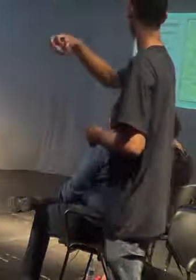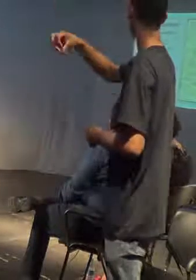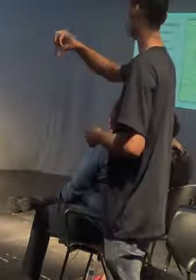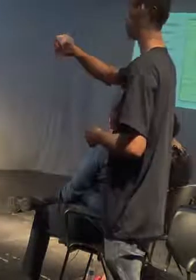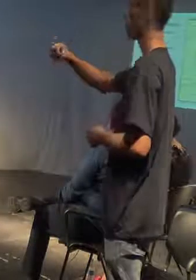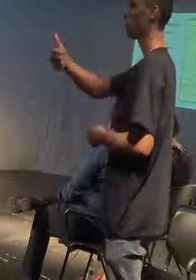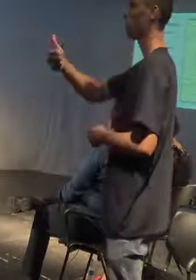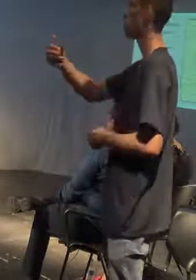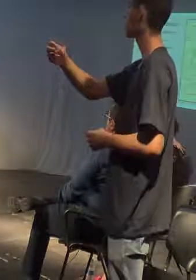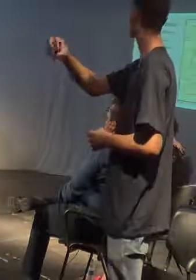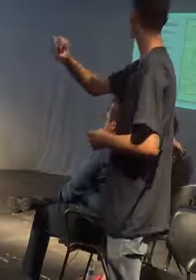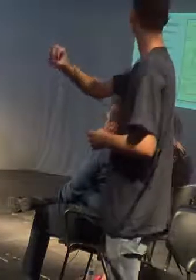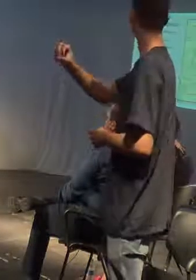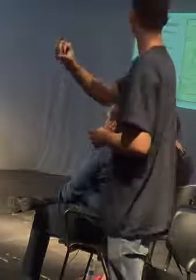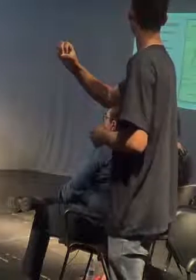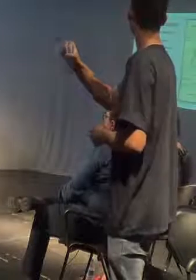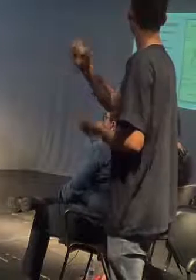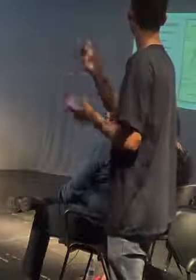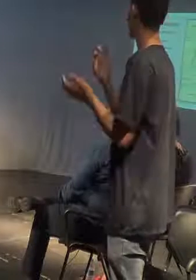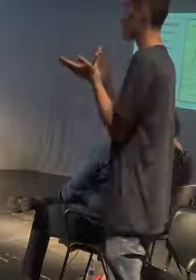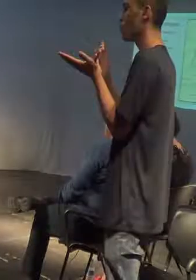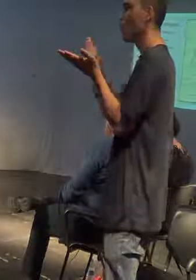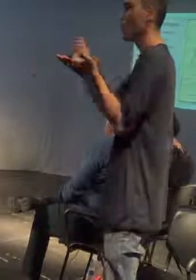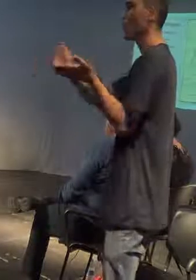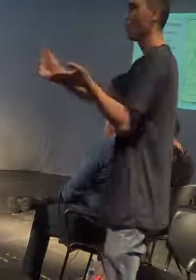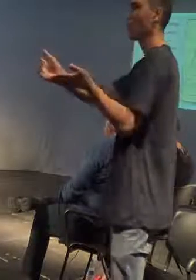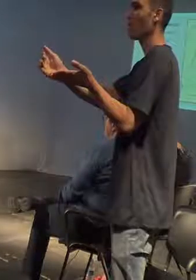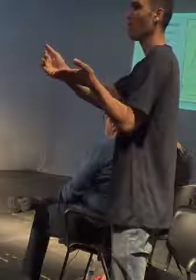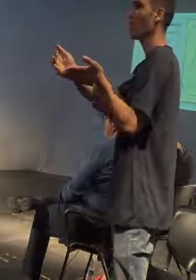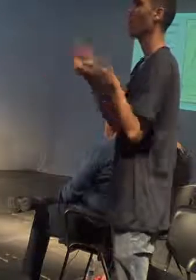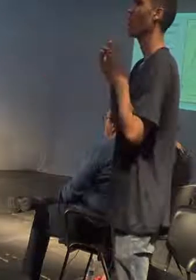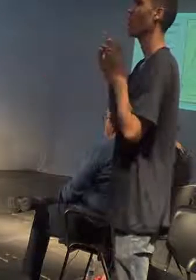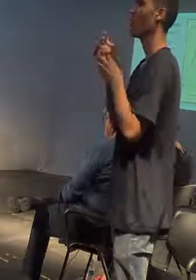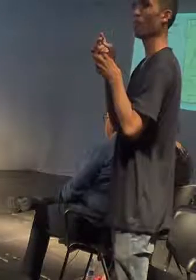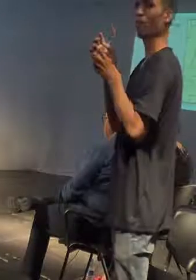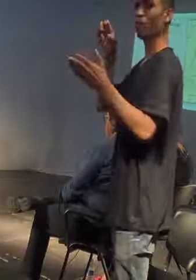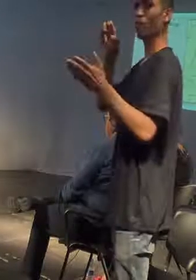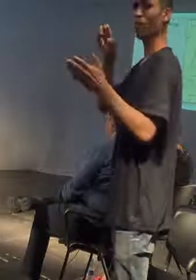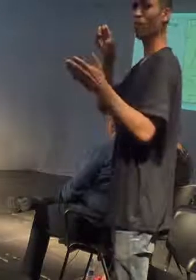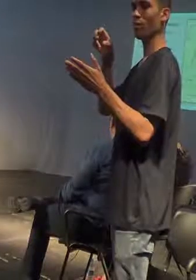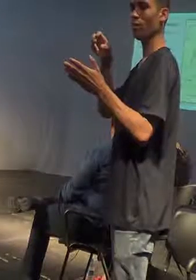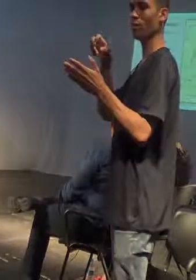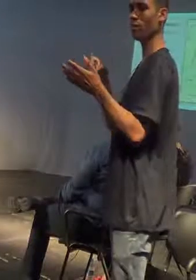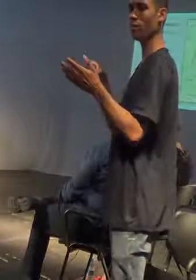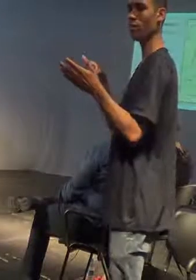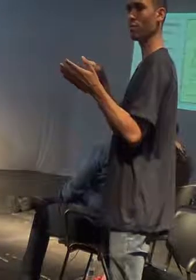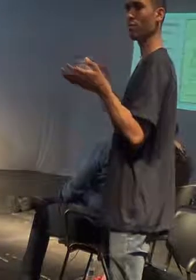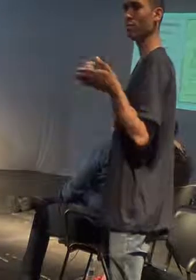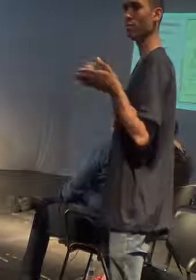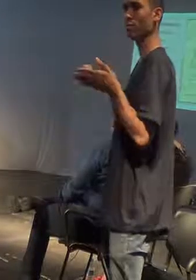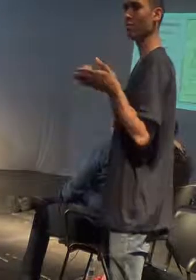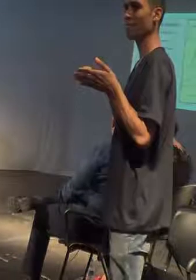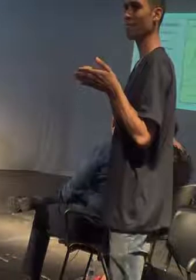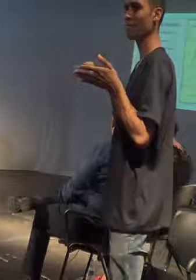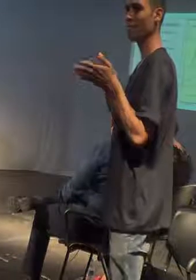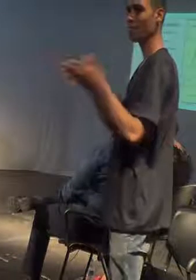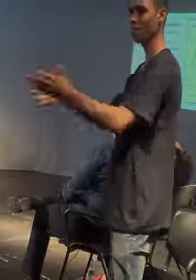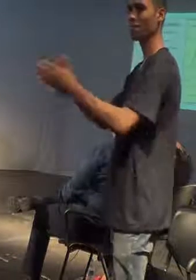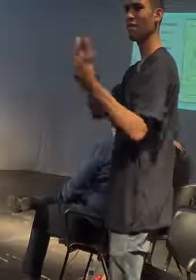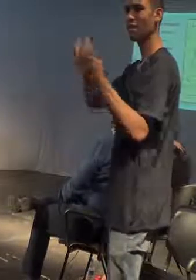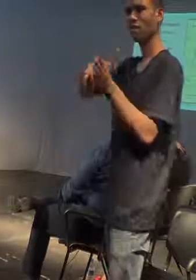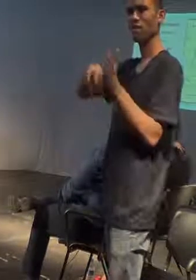veio de 9, Bento Merino, terminou ele ganhando, passou para os ingleses, mas que efetivamente começou em 1910, a Estrada de Ferro. E ela está aqui